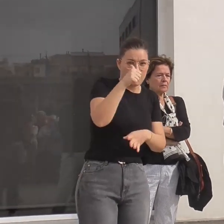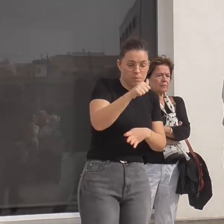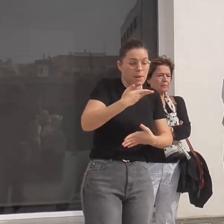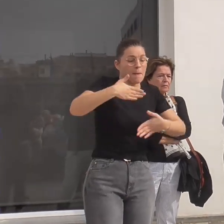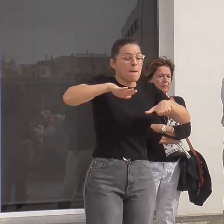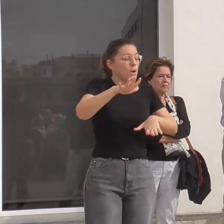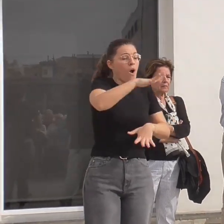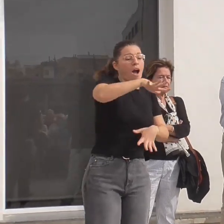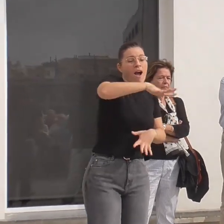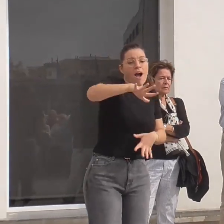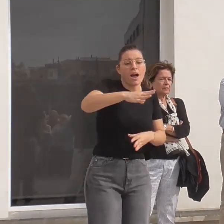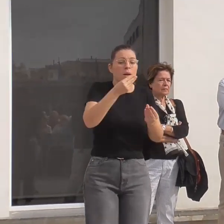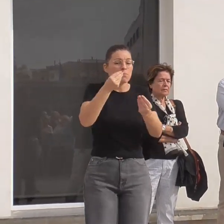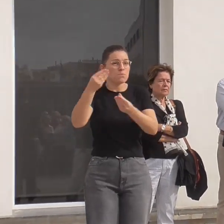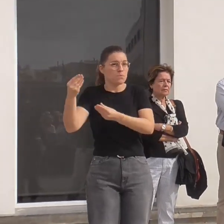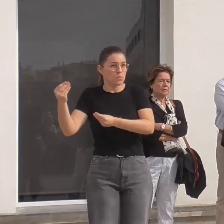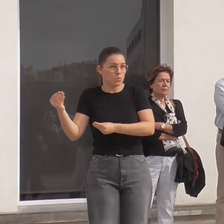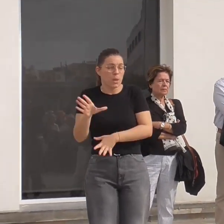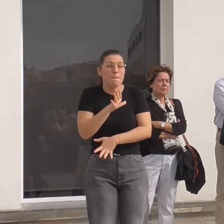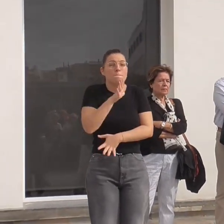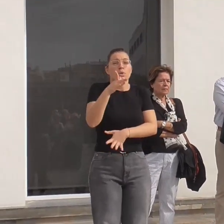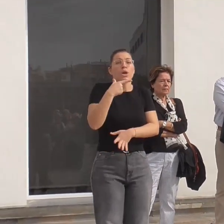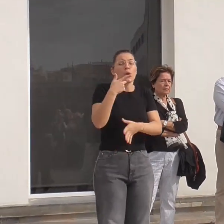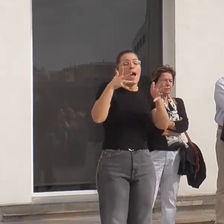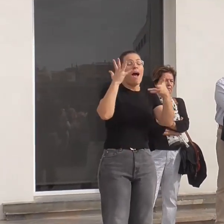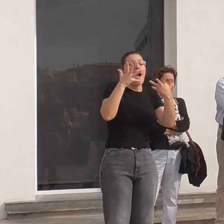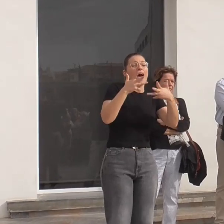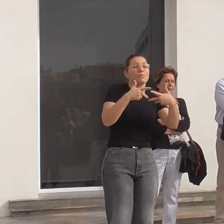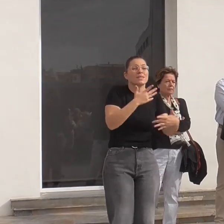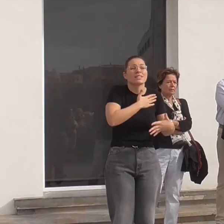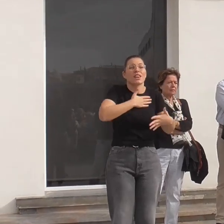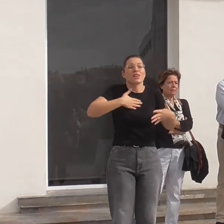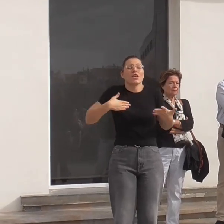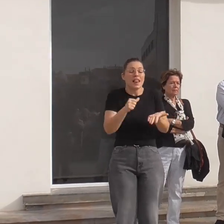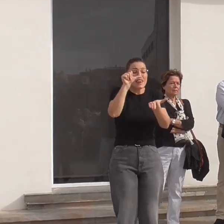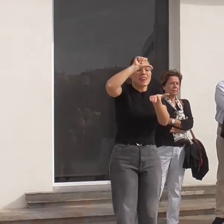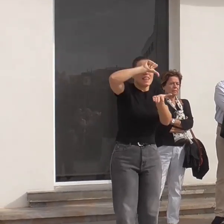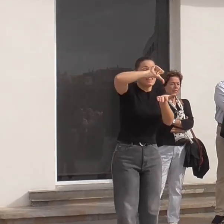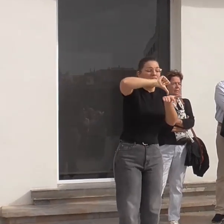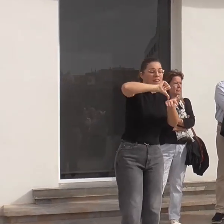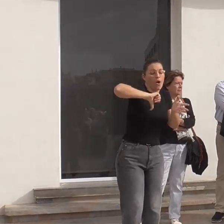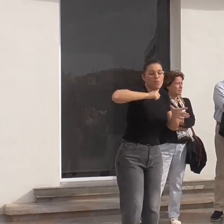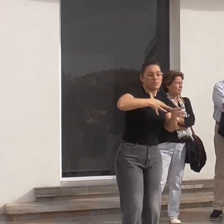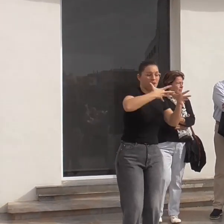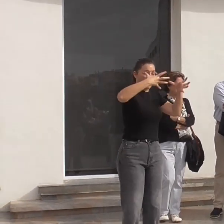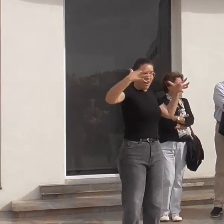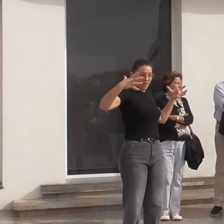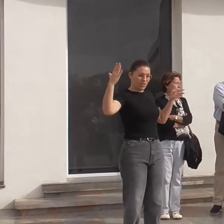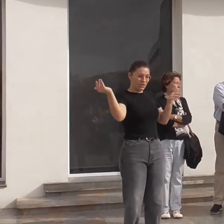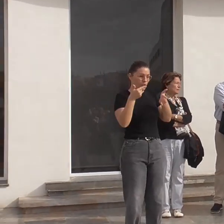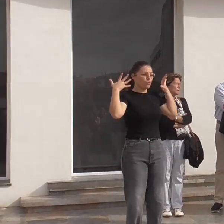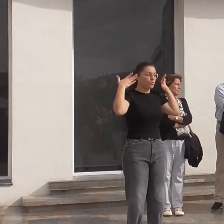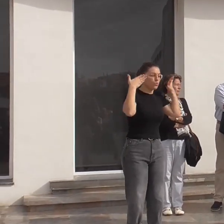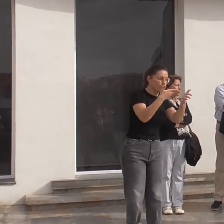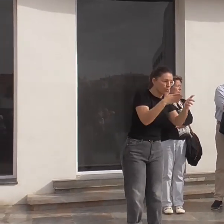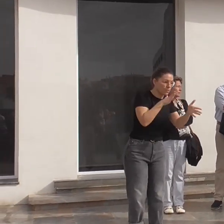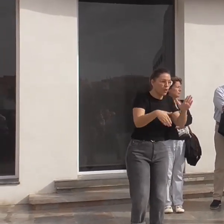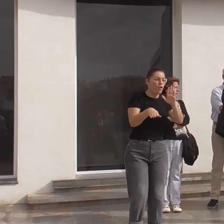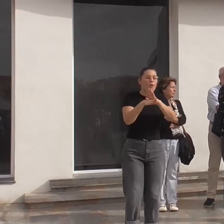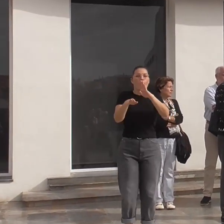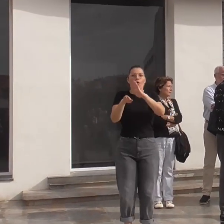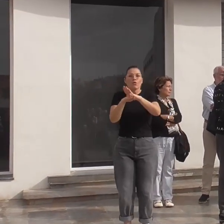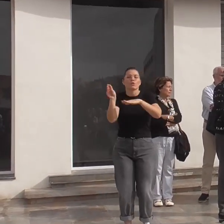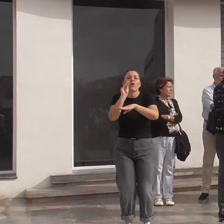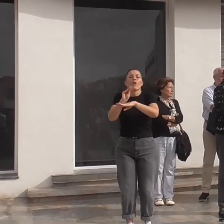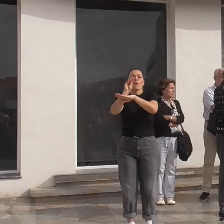en muchas áreas porque la tendencia de la administración es otra vez a centralizar en vez de a mantener en